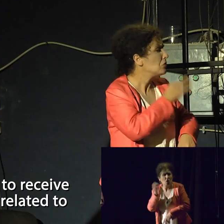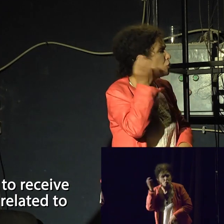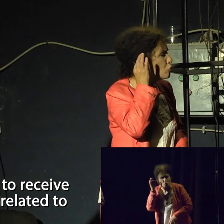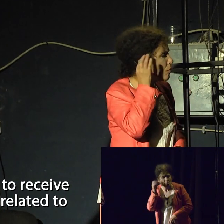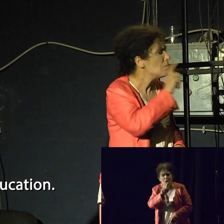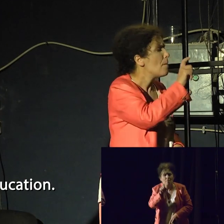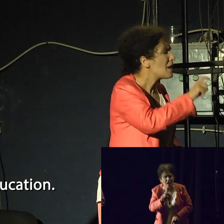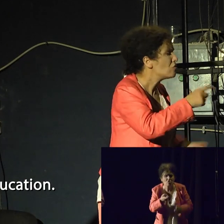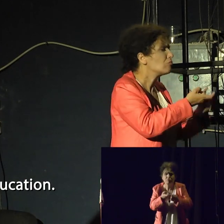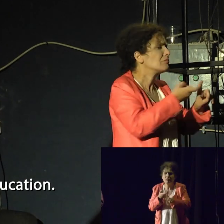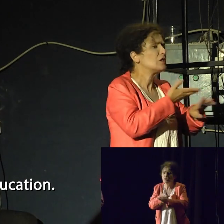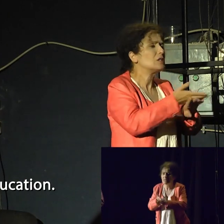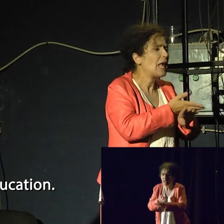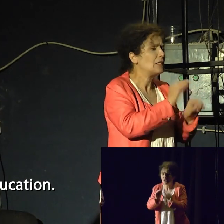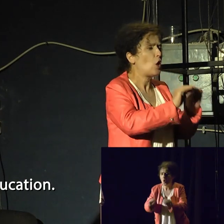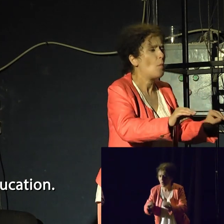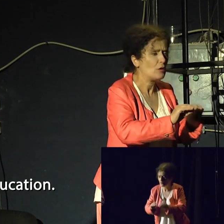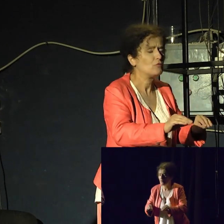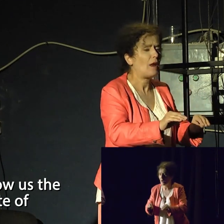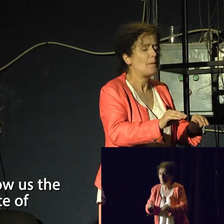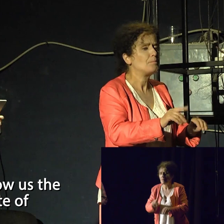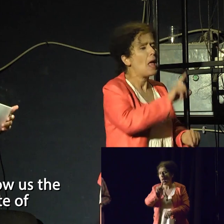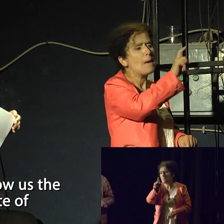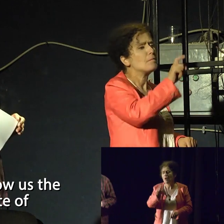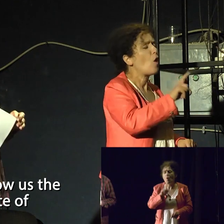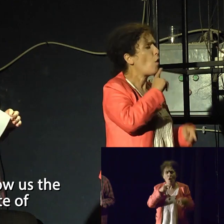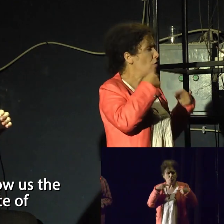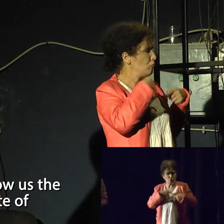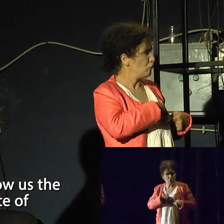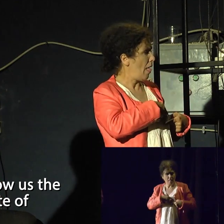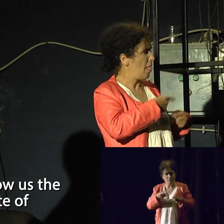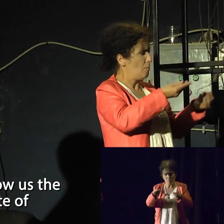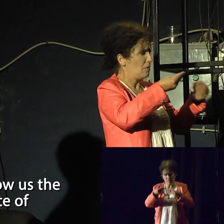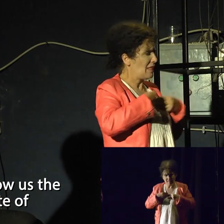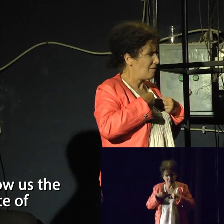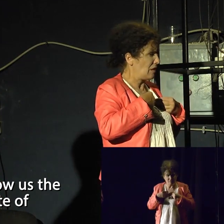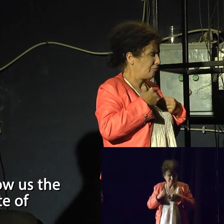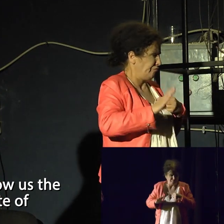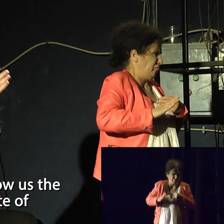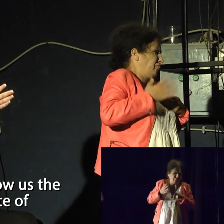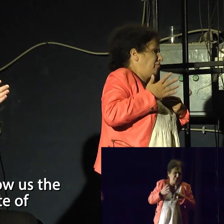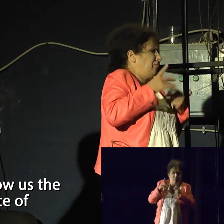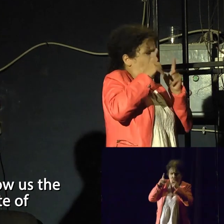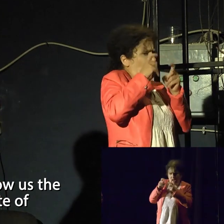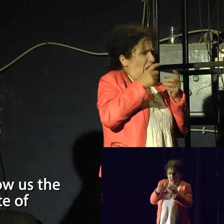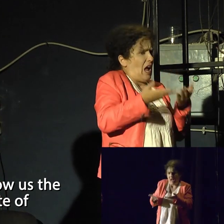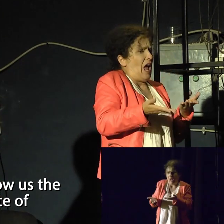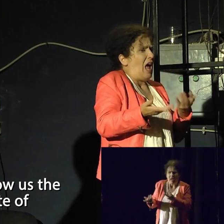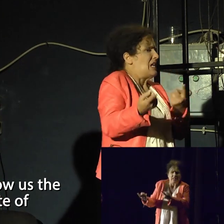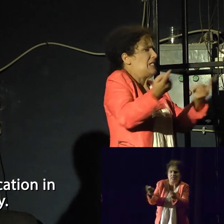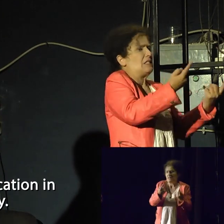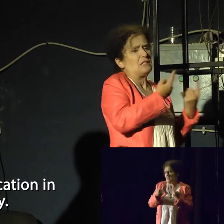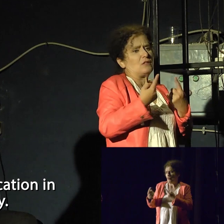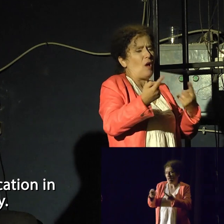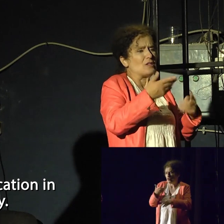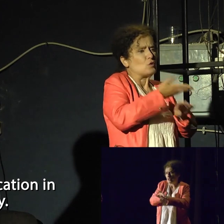прашања поврзани со сексот и сексуалното образование. Прашања кои што за жал не даваат една страшна слика за тоа каква е ситуацијата